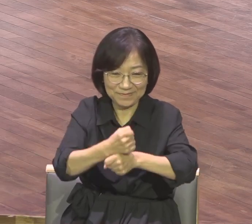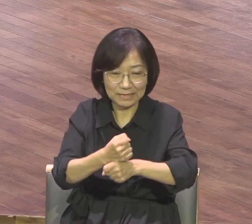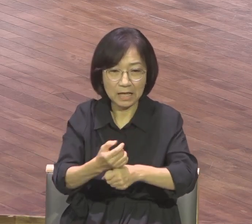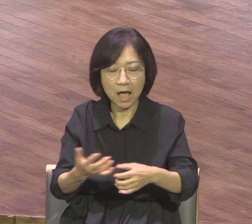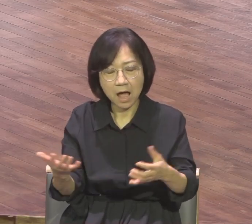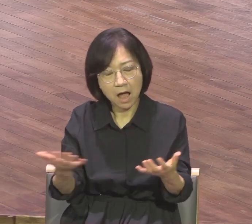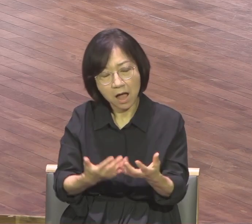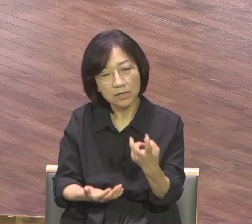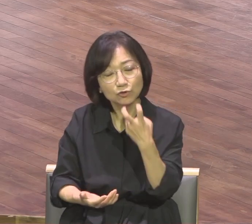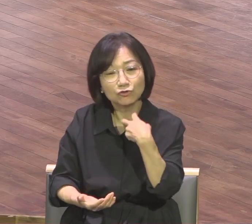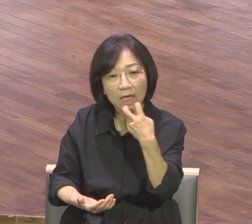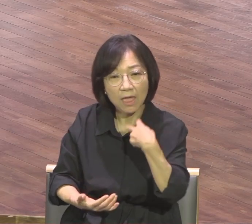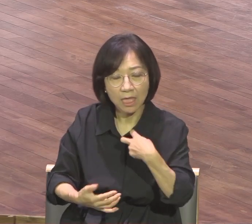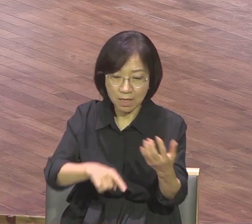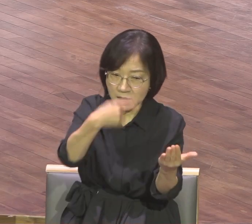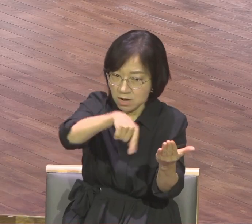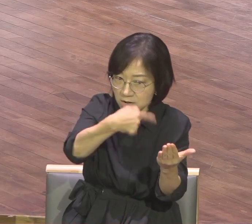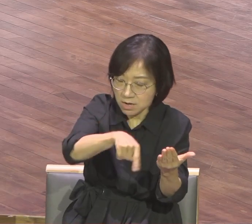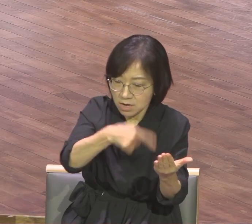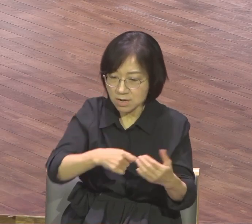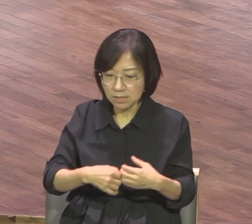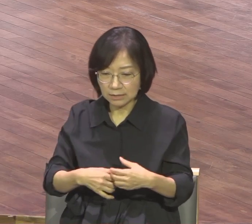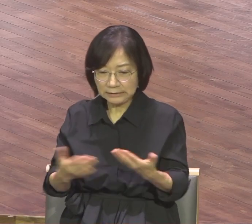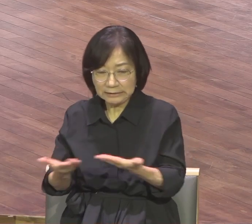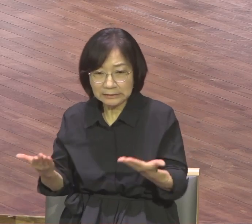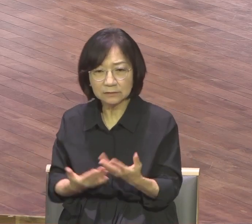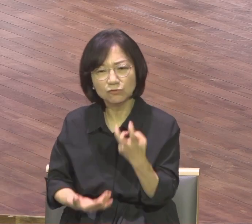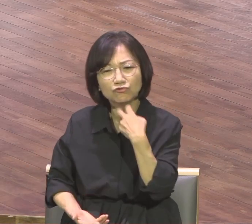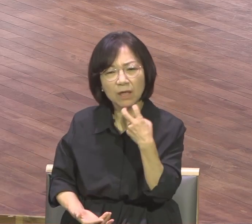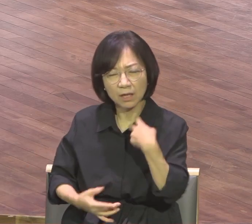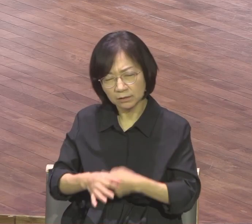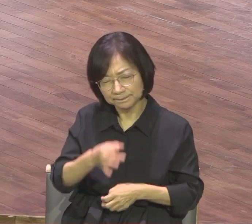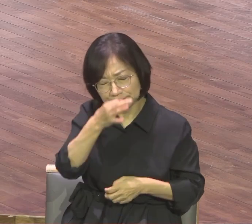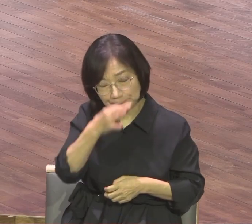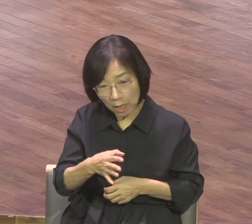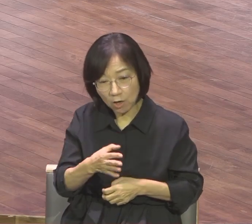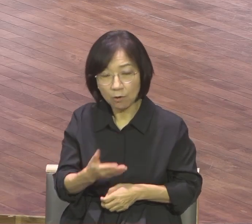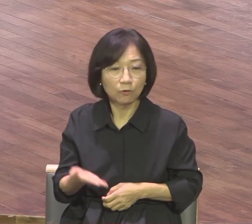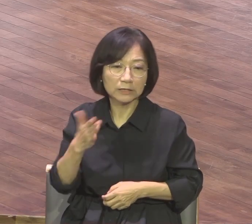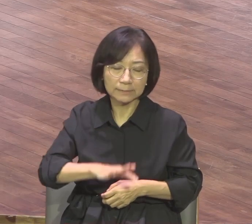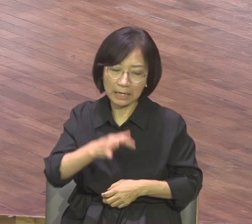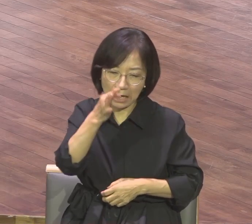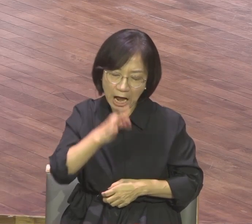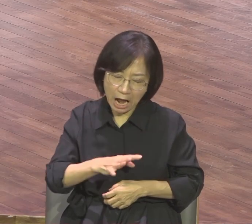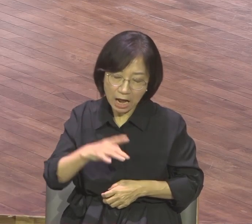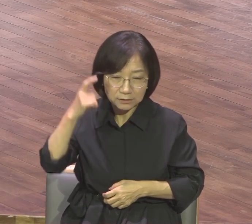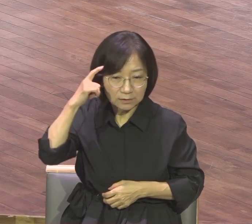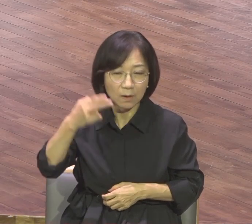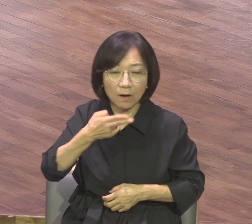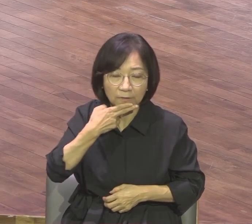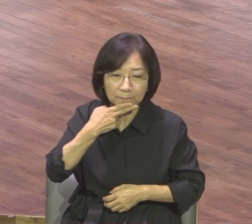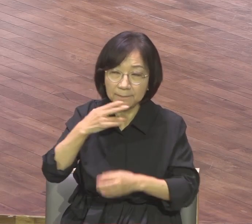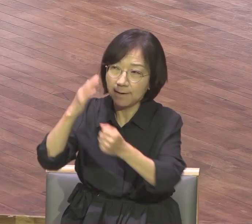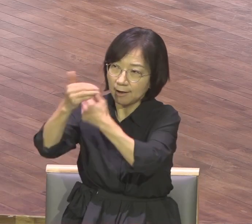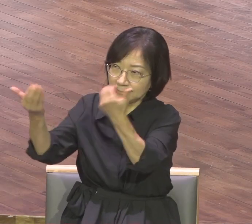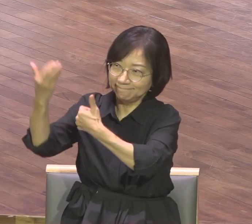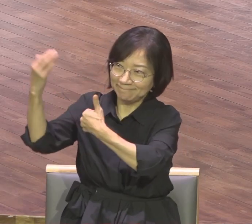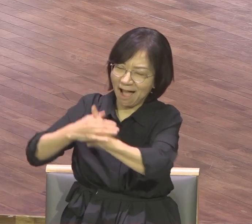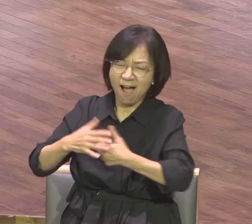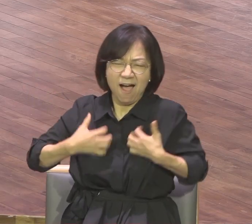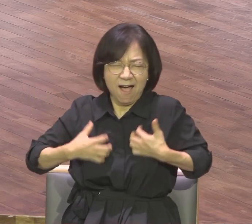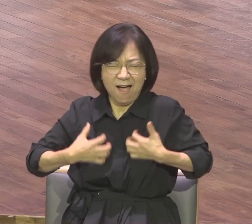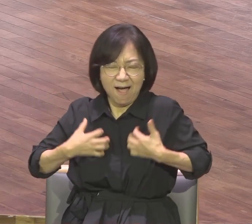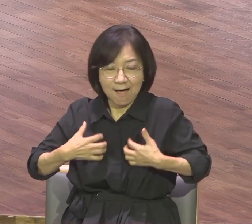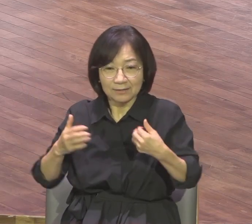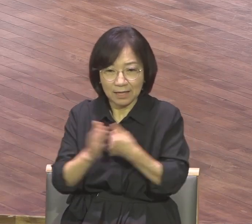왜? 목표가 전도 선교니까 그 안에 행복을 찾은 것입니다. 그러니 희소할 수밖에